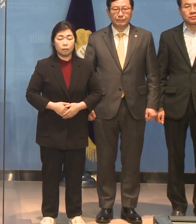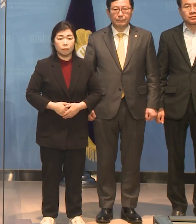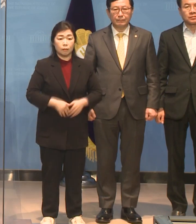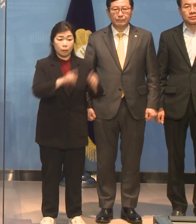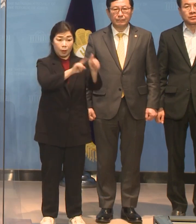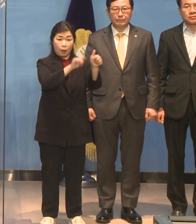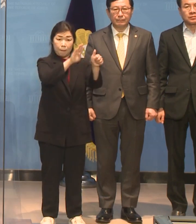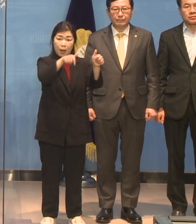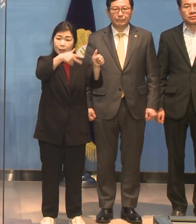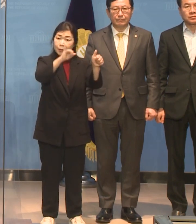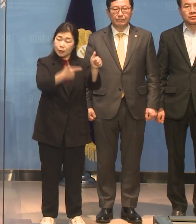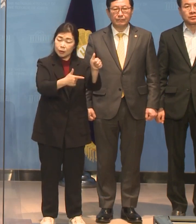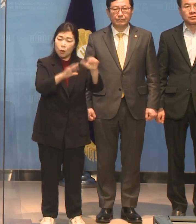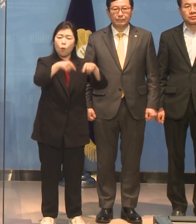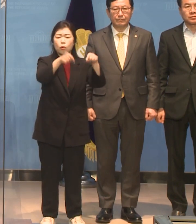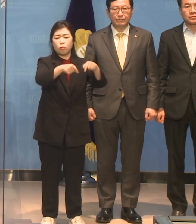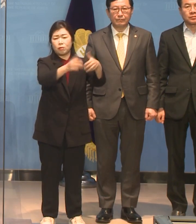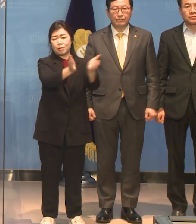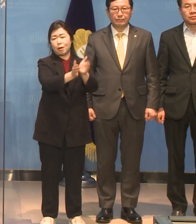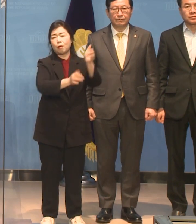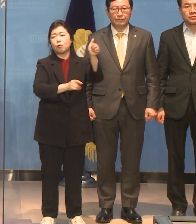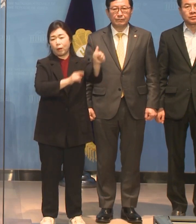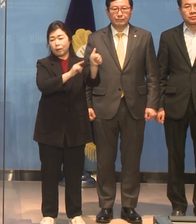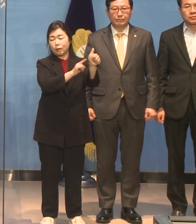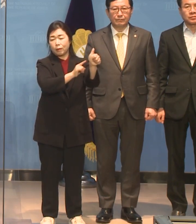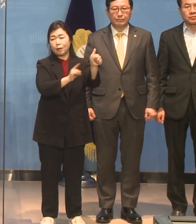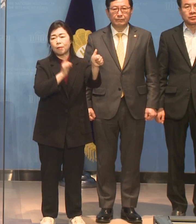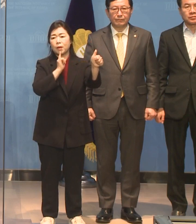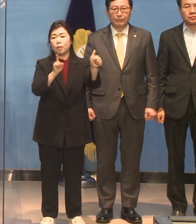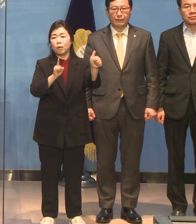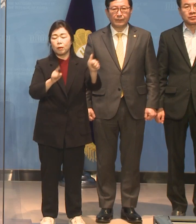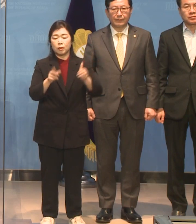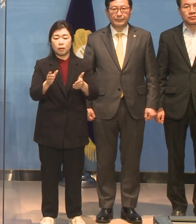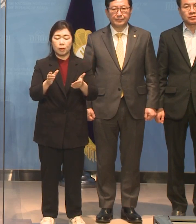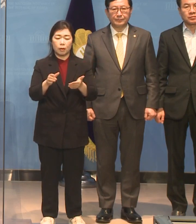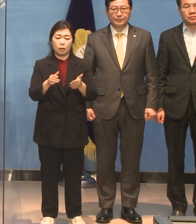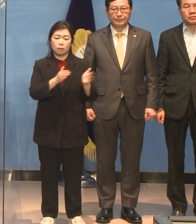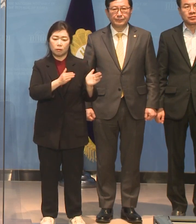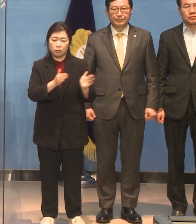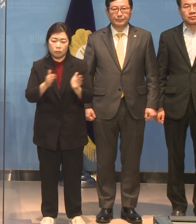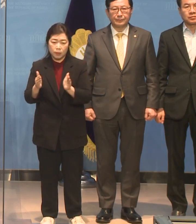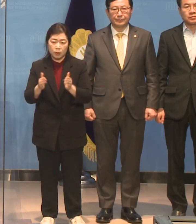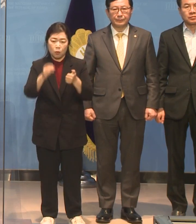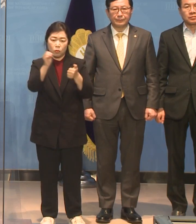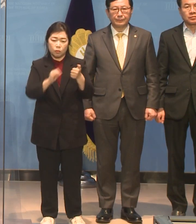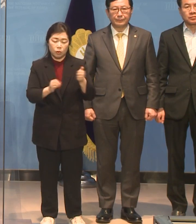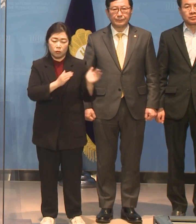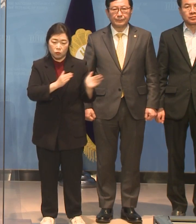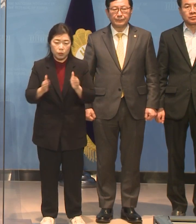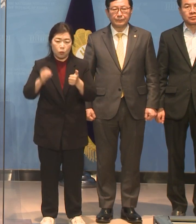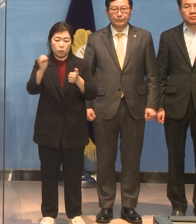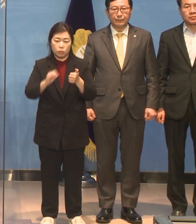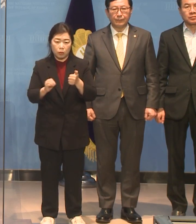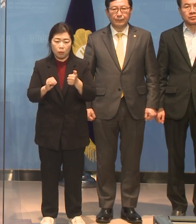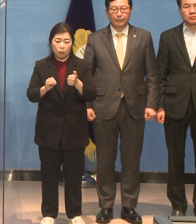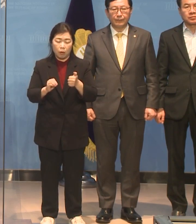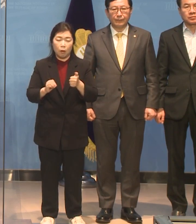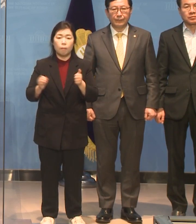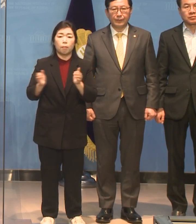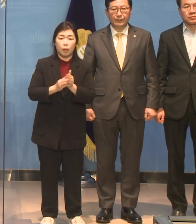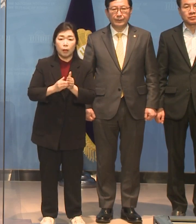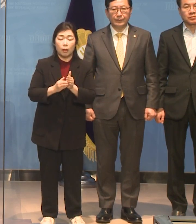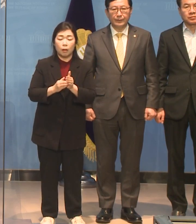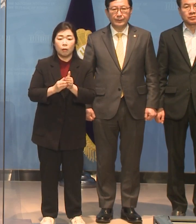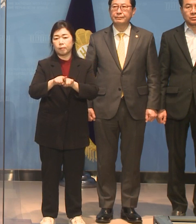이제 컵에 물이 반이 찼다고 했습니다 그러면 나머지 반은 무엇으로 어떻게